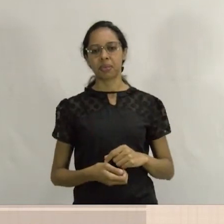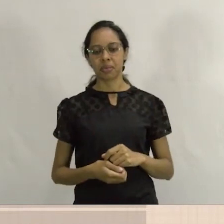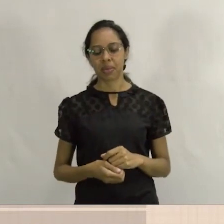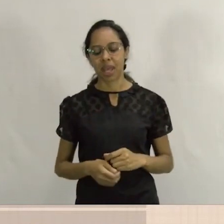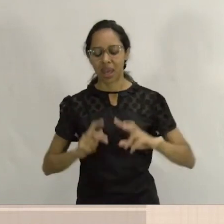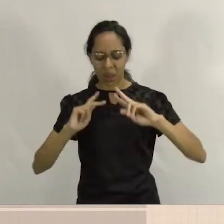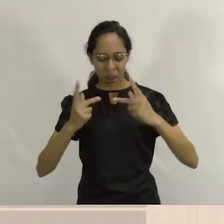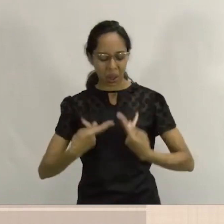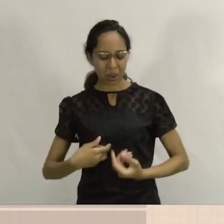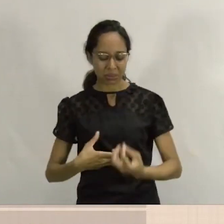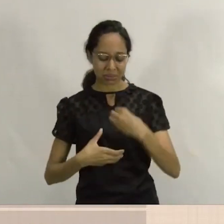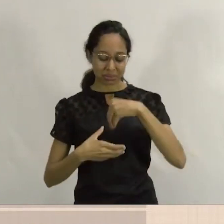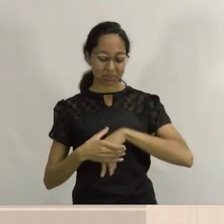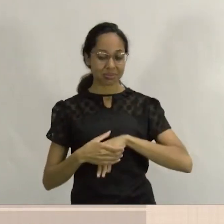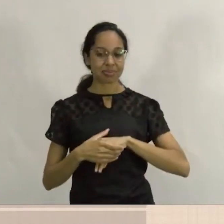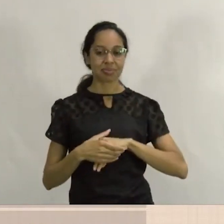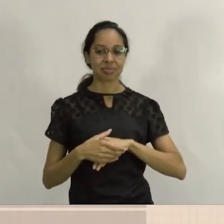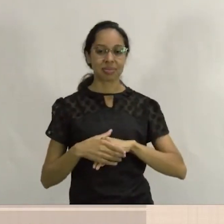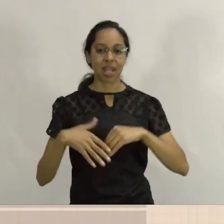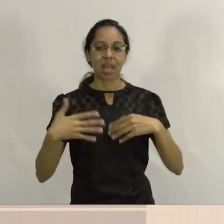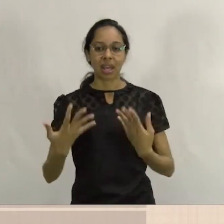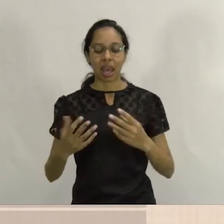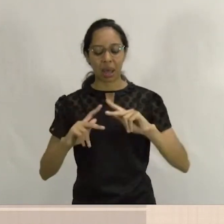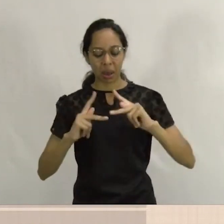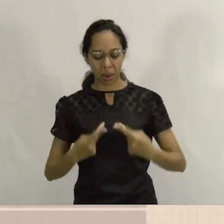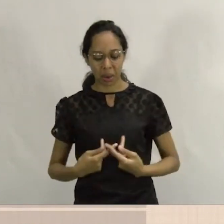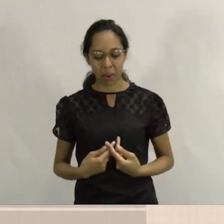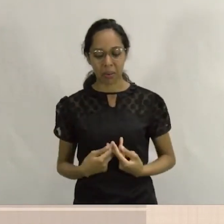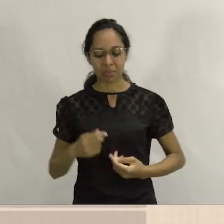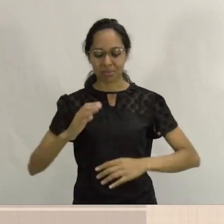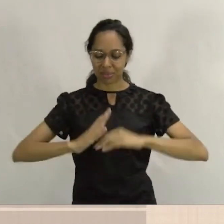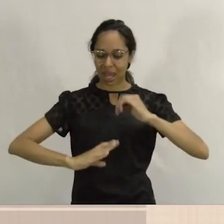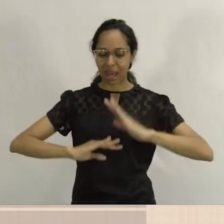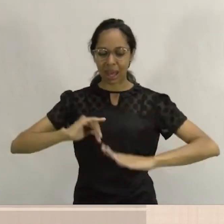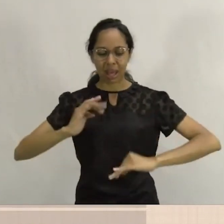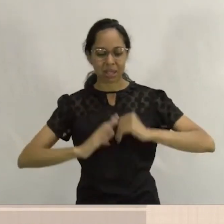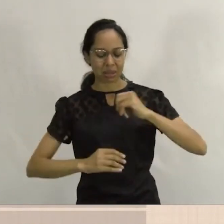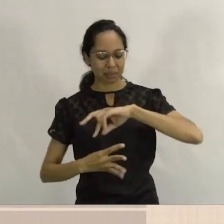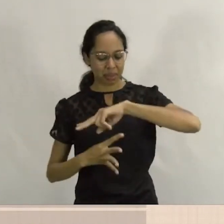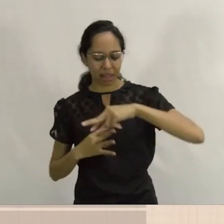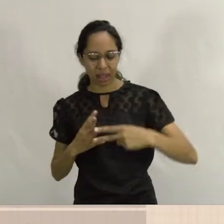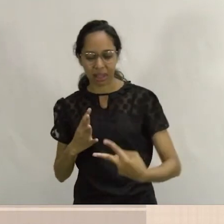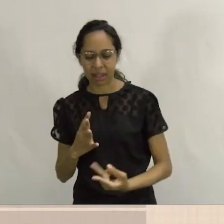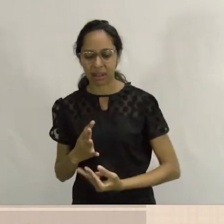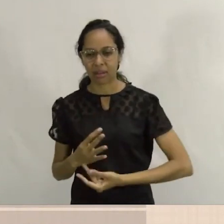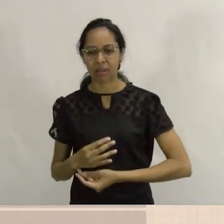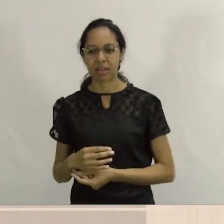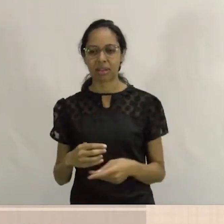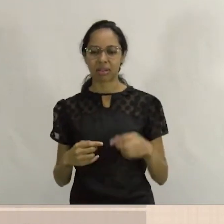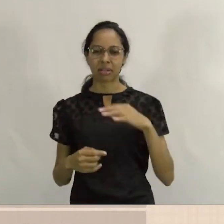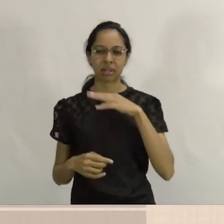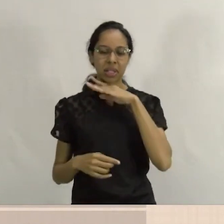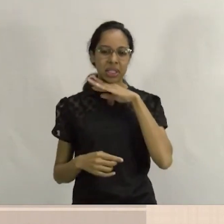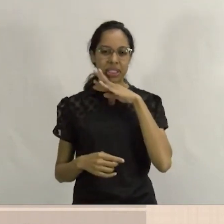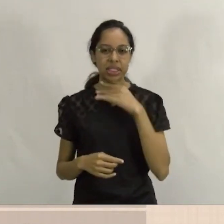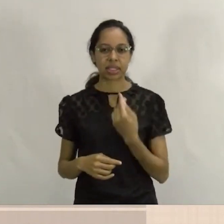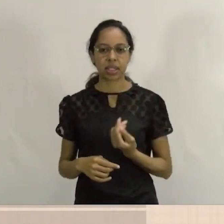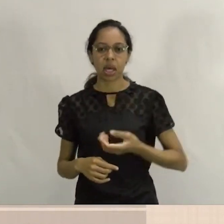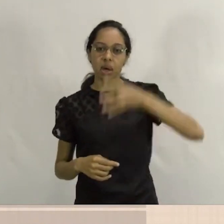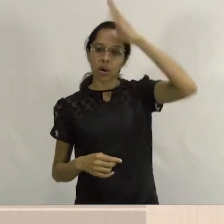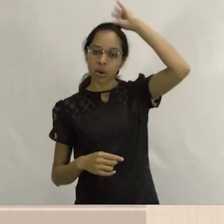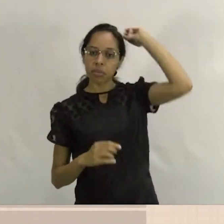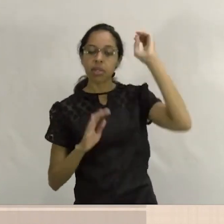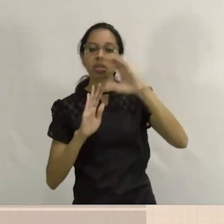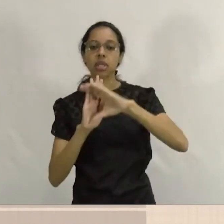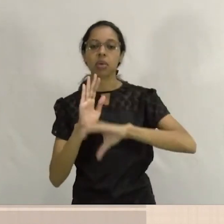entrou no homem, e este passou a praticar coisas inconvenientes. Romanos capítulo